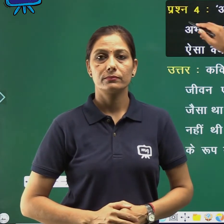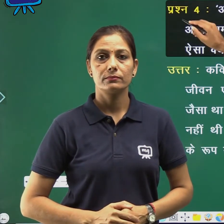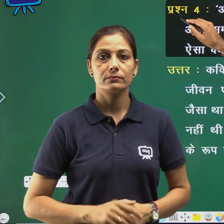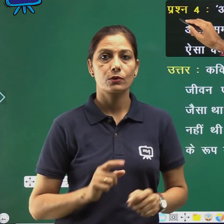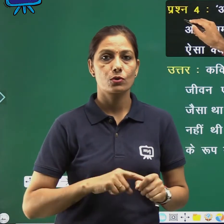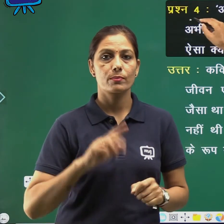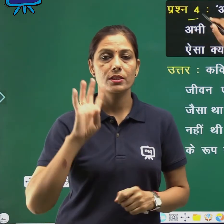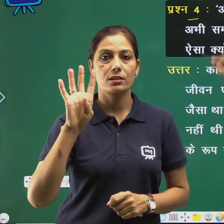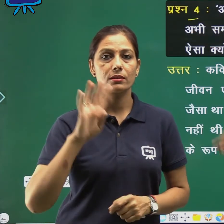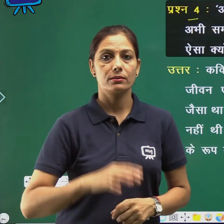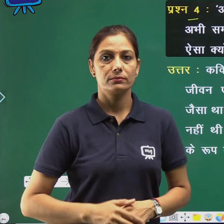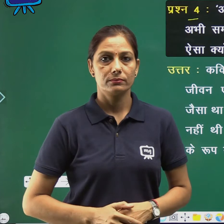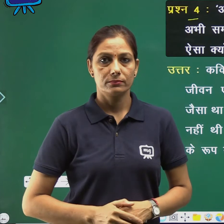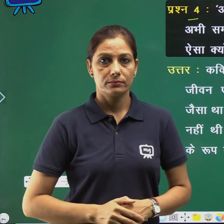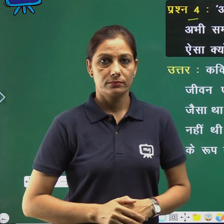प्रश्न 4,